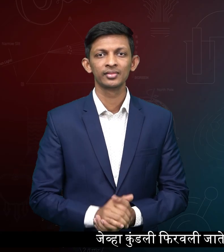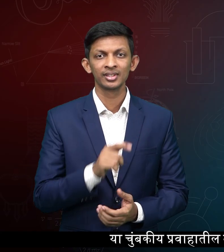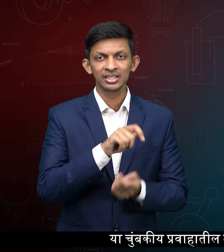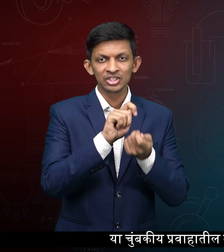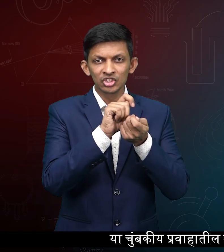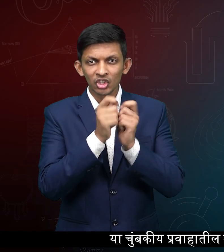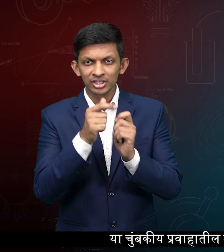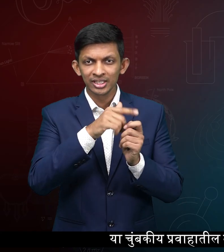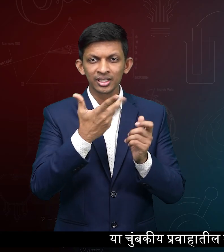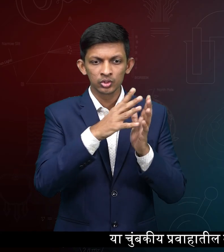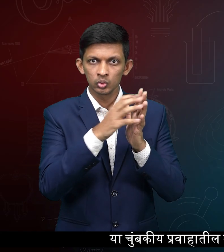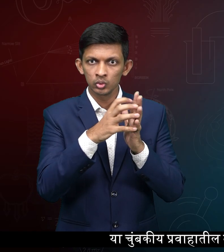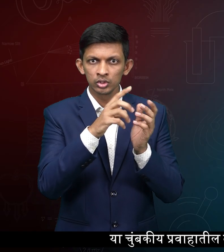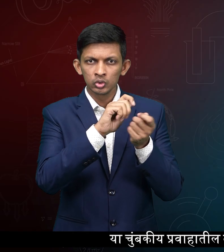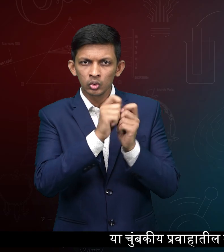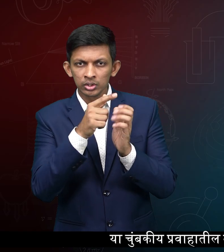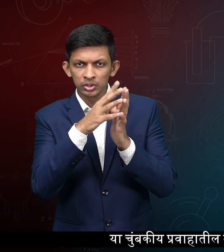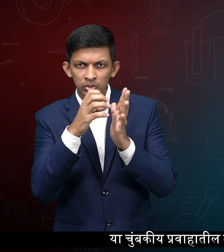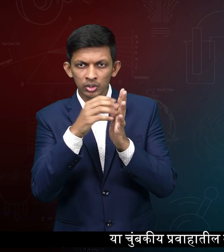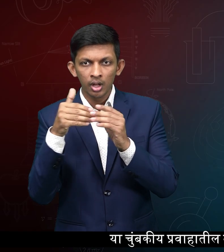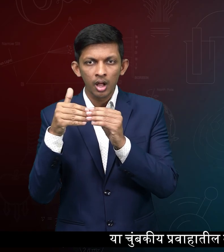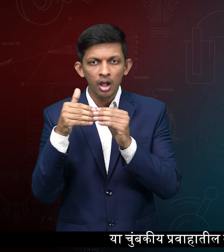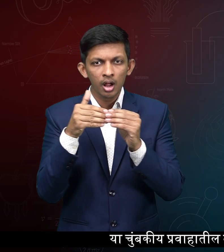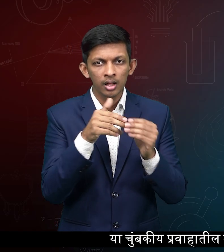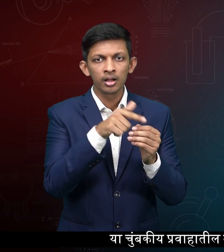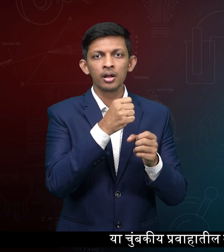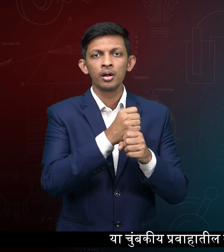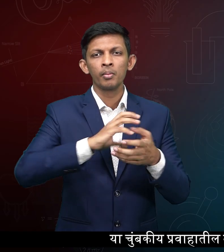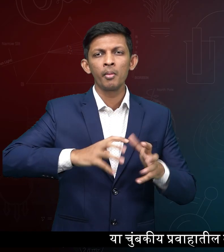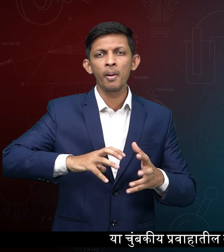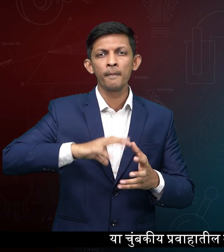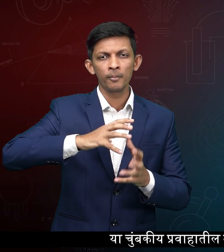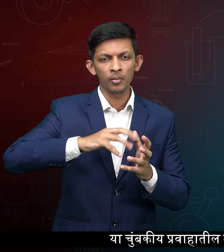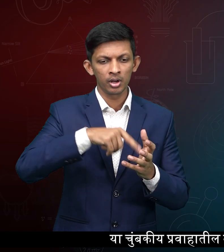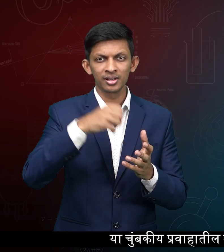या चुंबकीय प्रवाहातील बदलामुळे प्रेरित विद्युत प्रवाह निर्माण होतो.